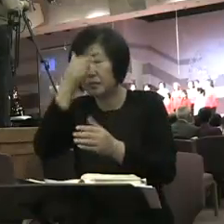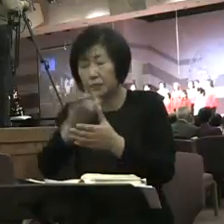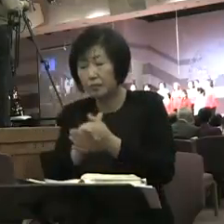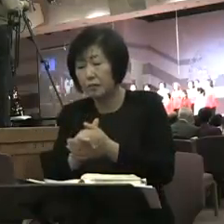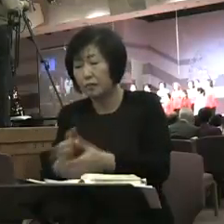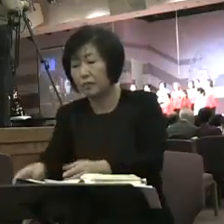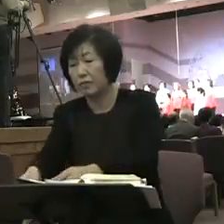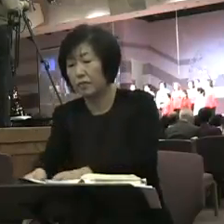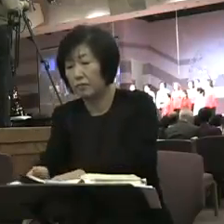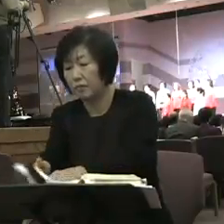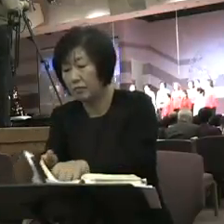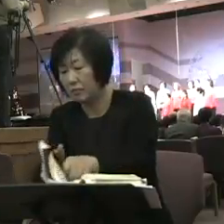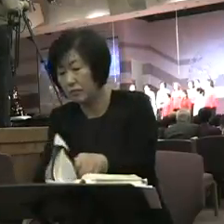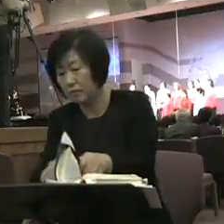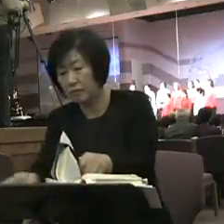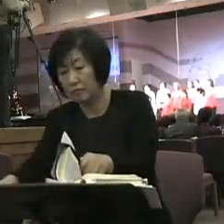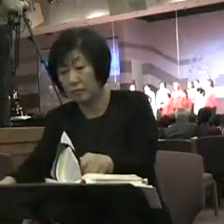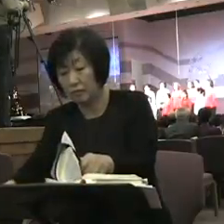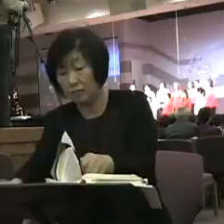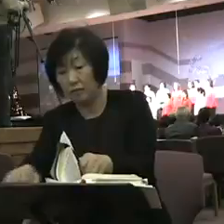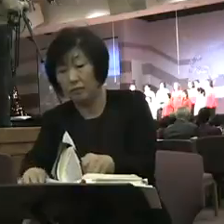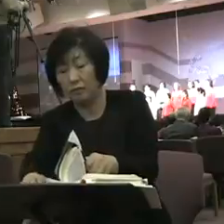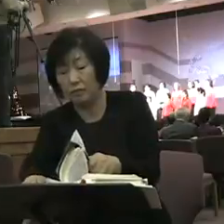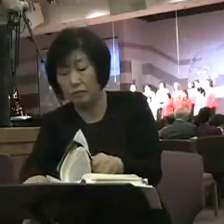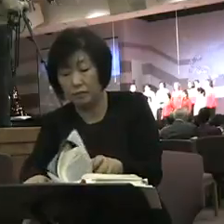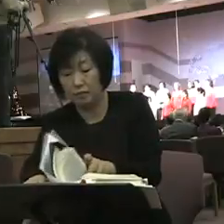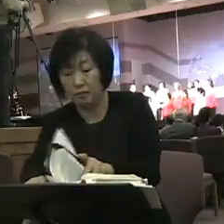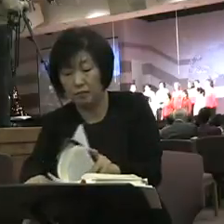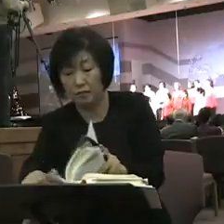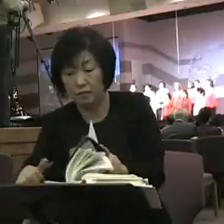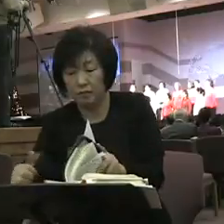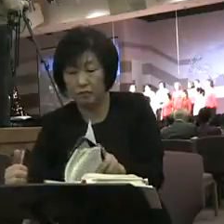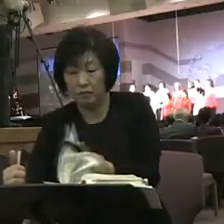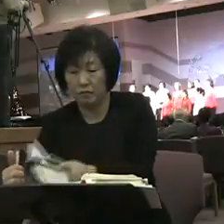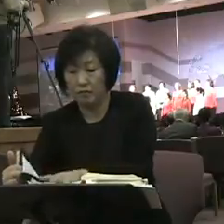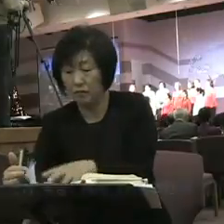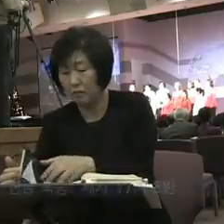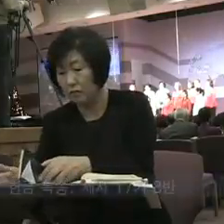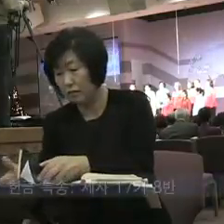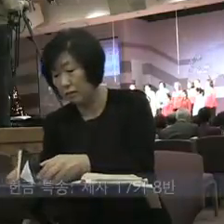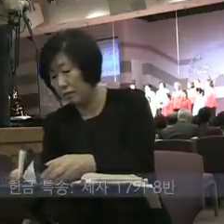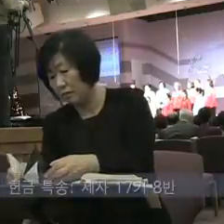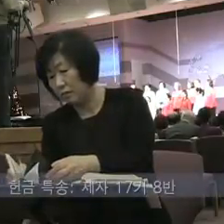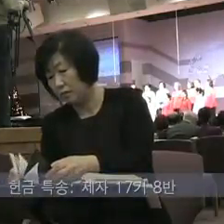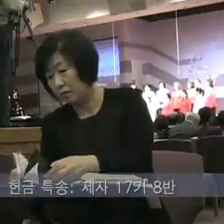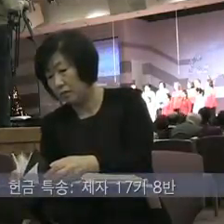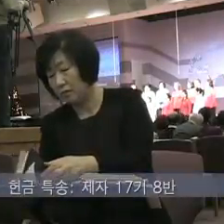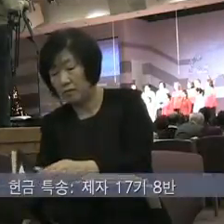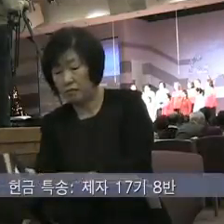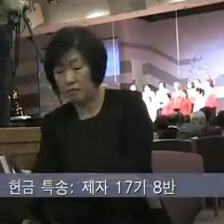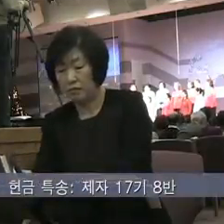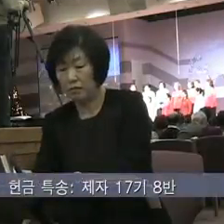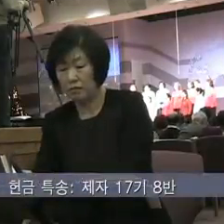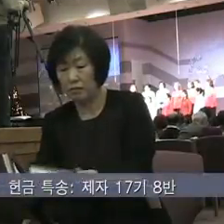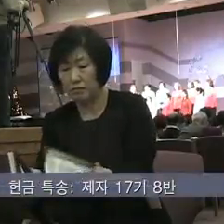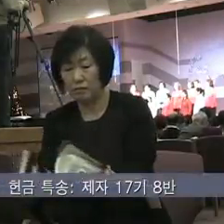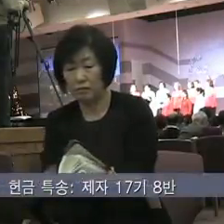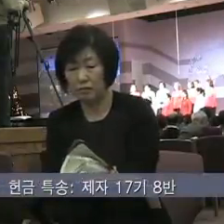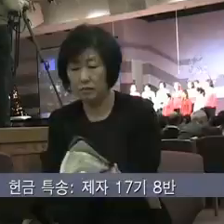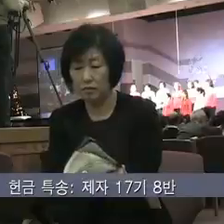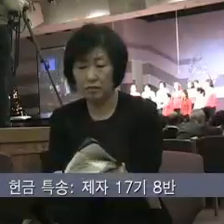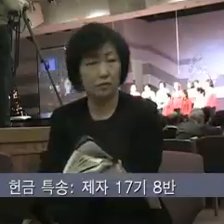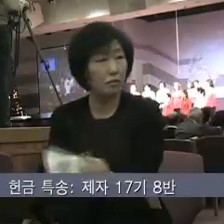예물을 드리심으로 계속해서 예배 드리겠습니다. 헌금투성 기자 17기 8반